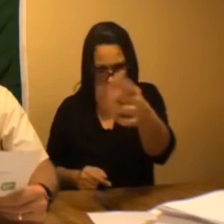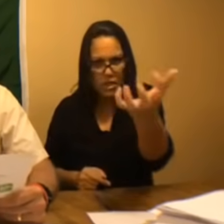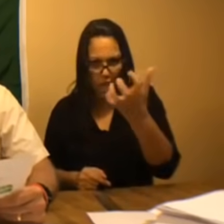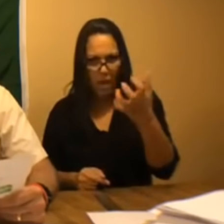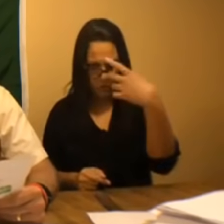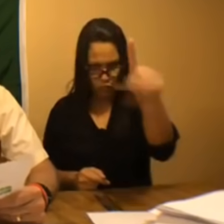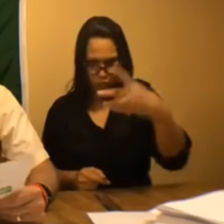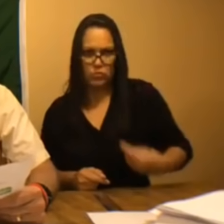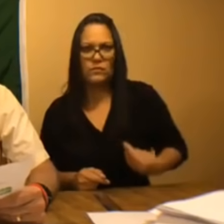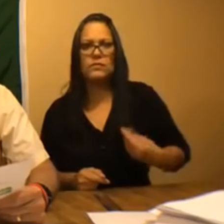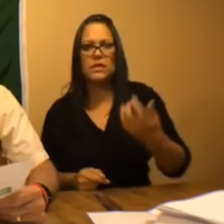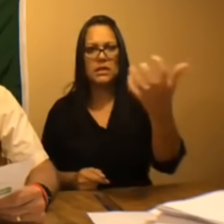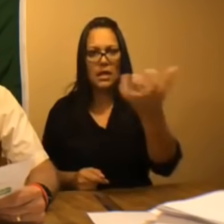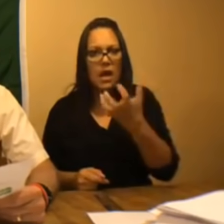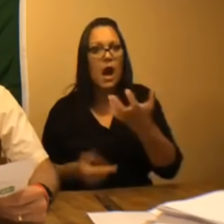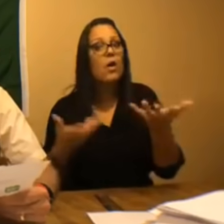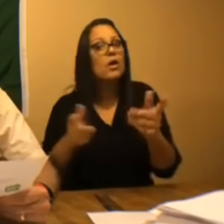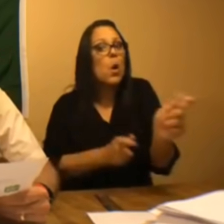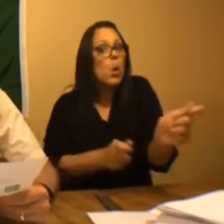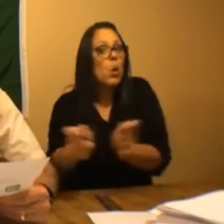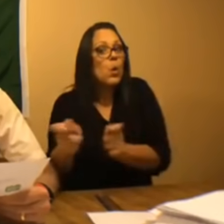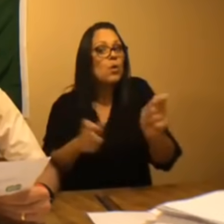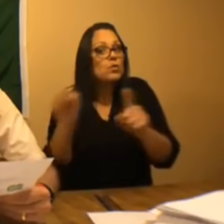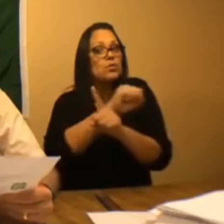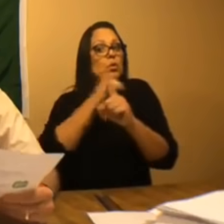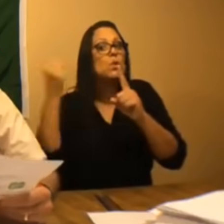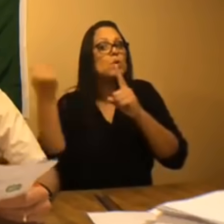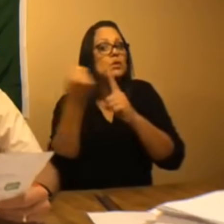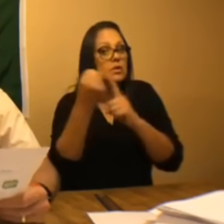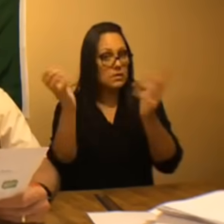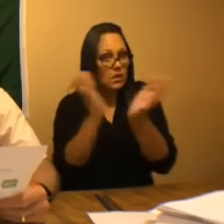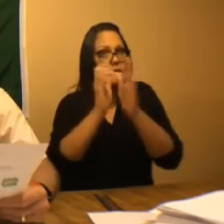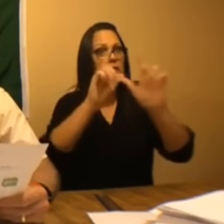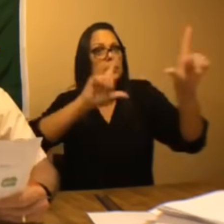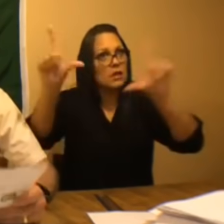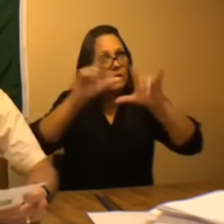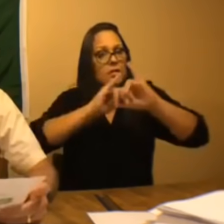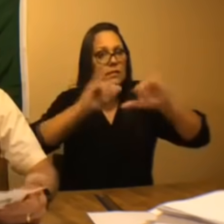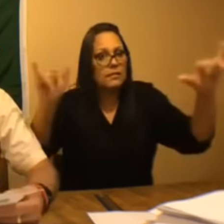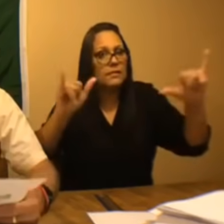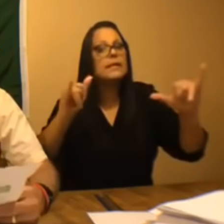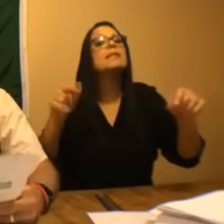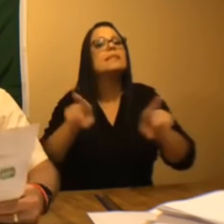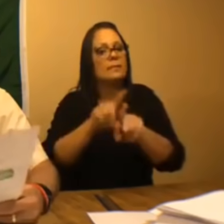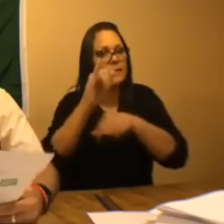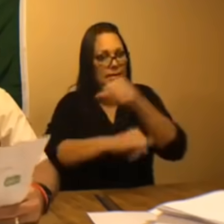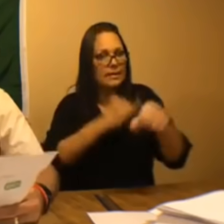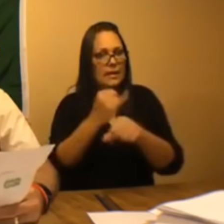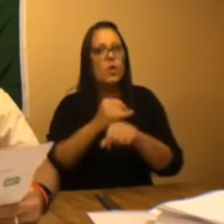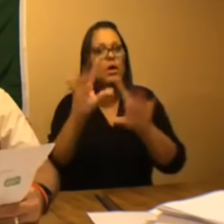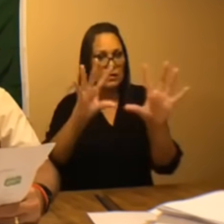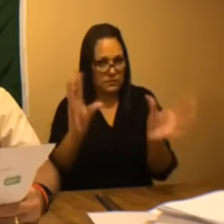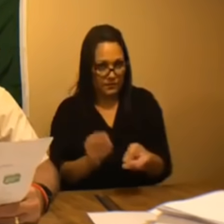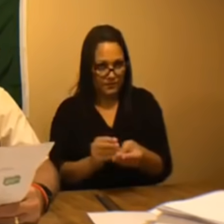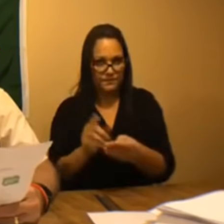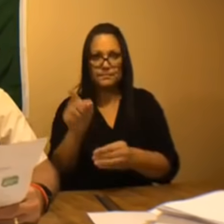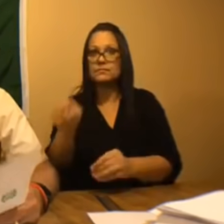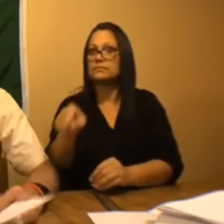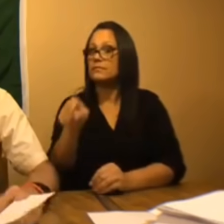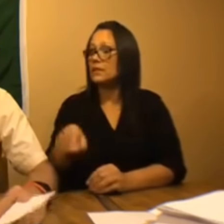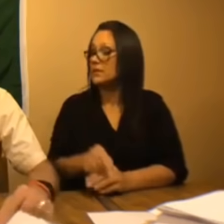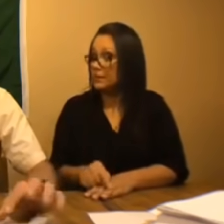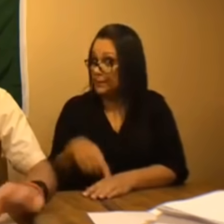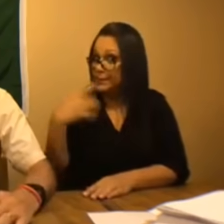vocês? O controle social da imprensa e da internet. Vamos lá, indo para o encerramento aqui. Essa aqui é demais,